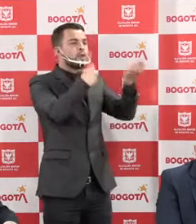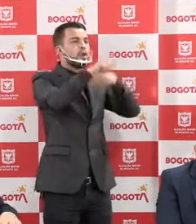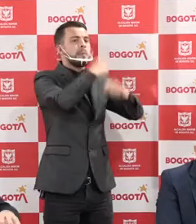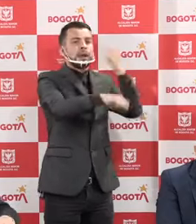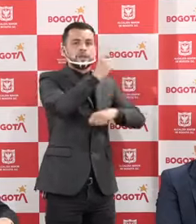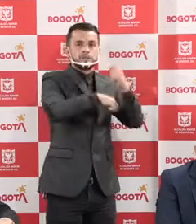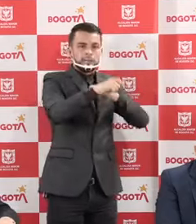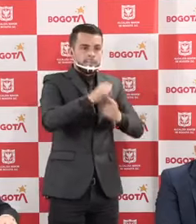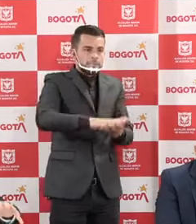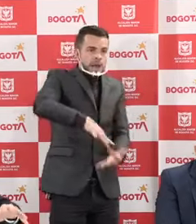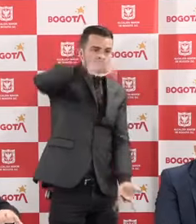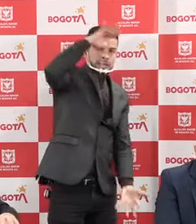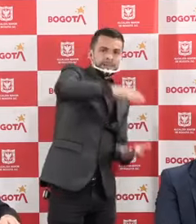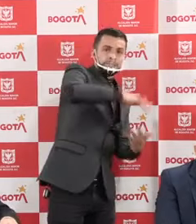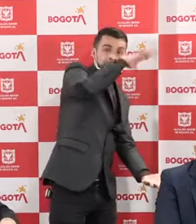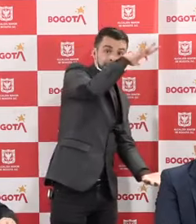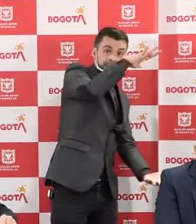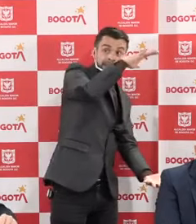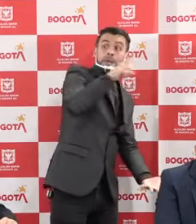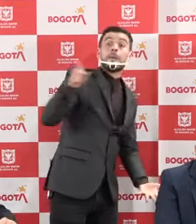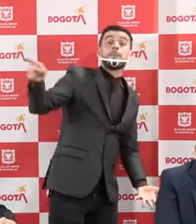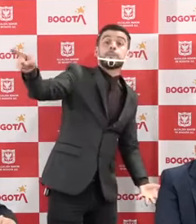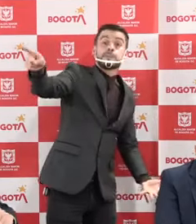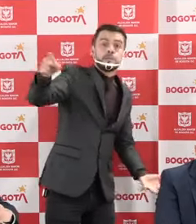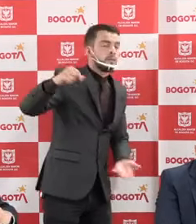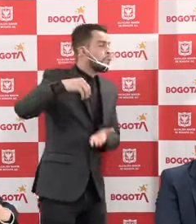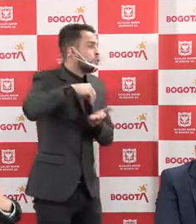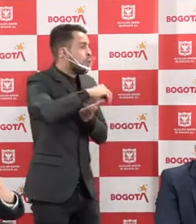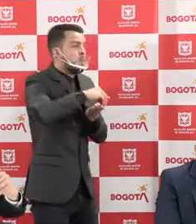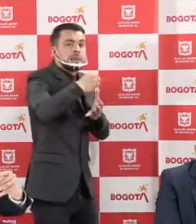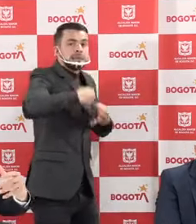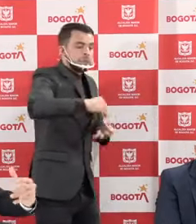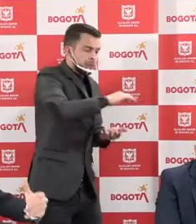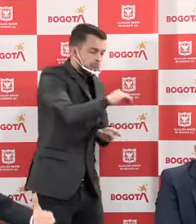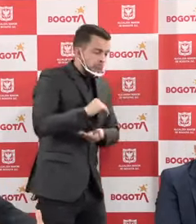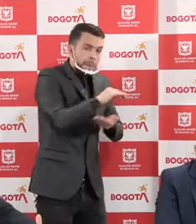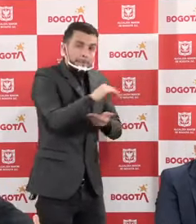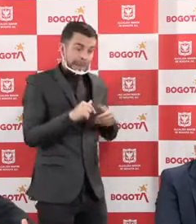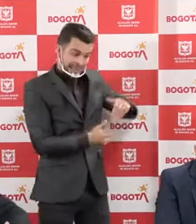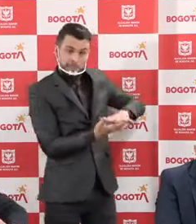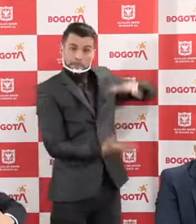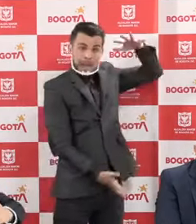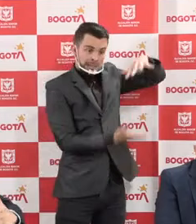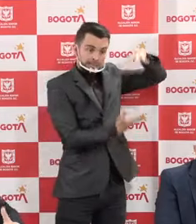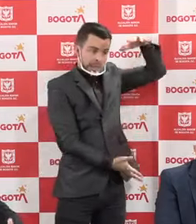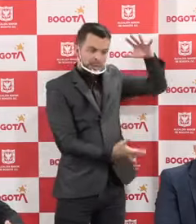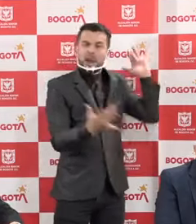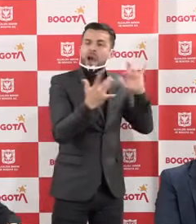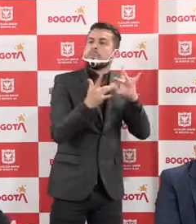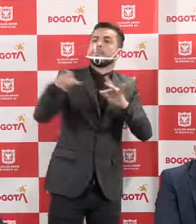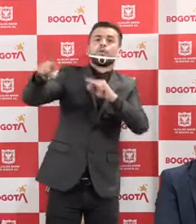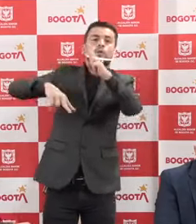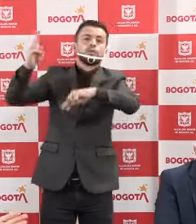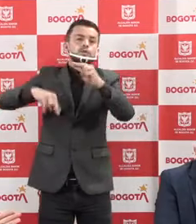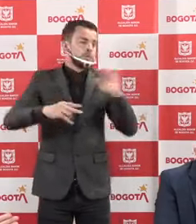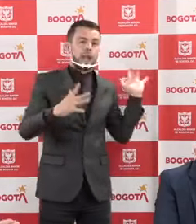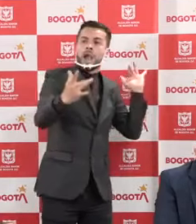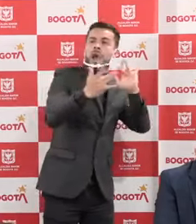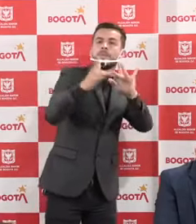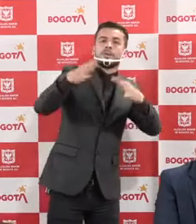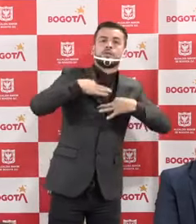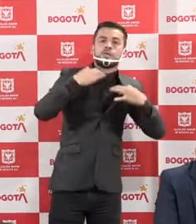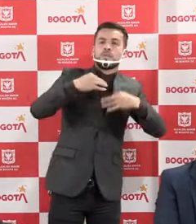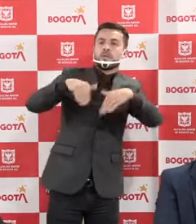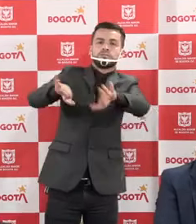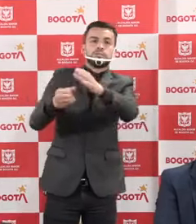aquel que abastece la cadena de producción los que venden insumos para la construcción para la producción que no venden al